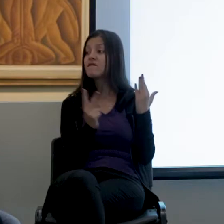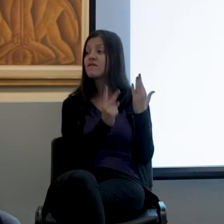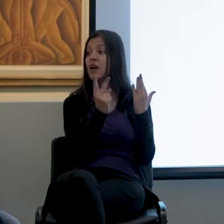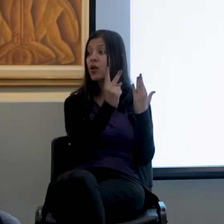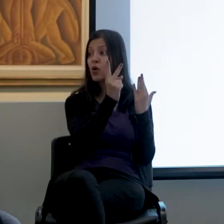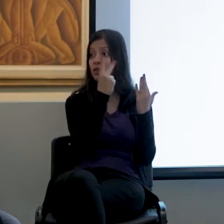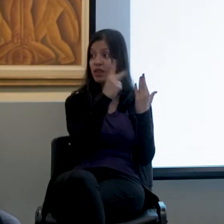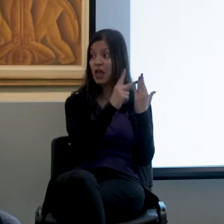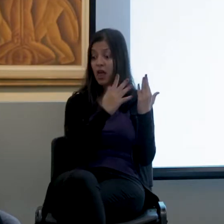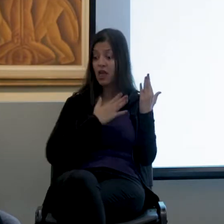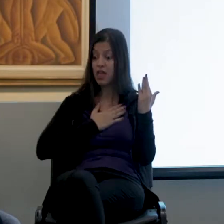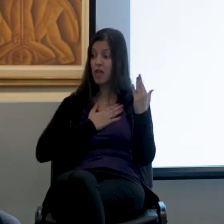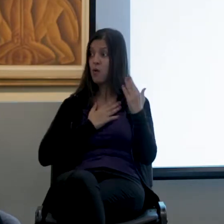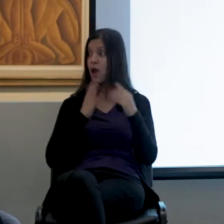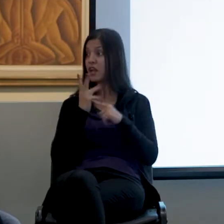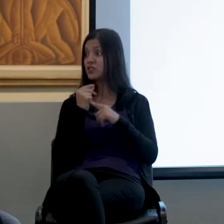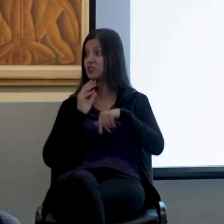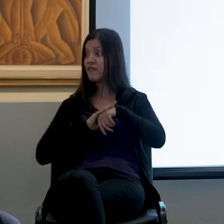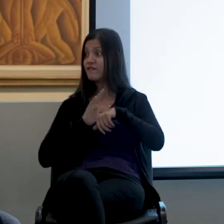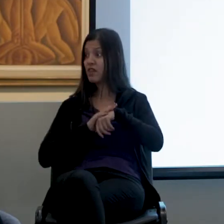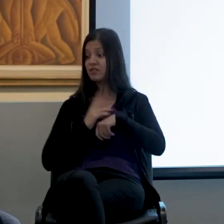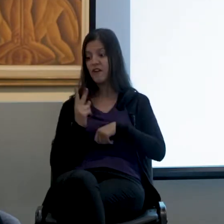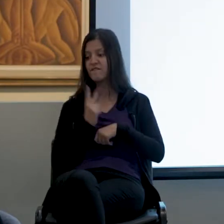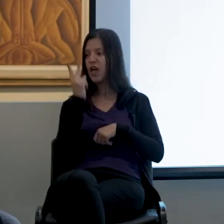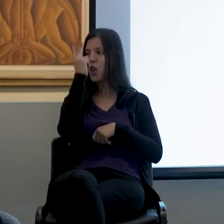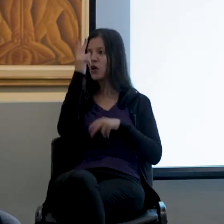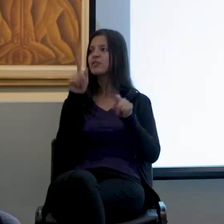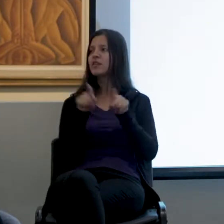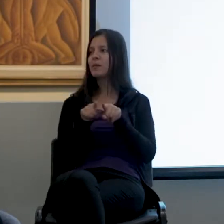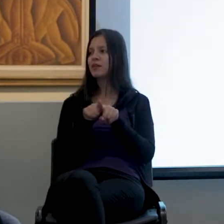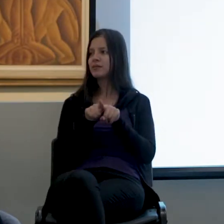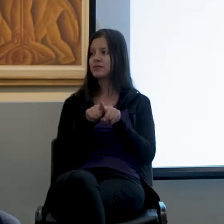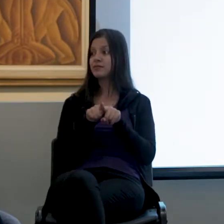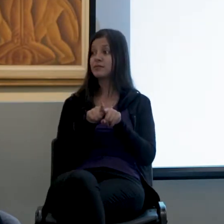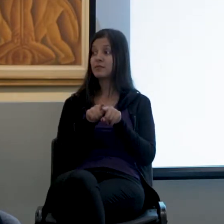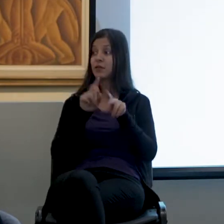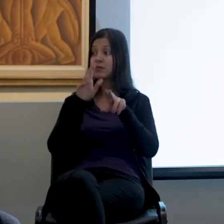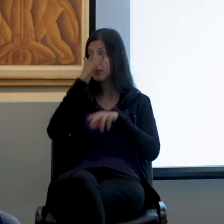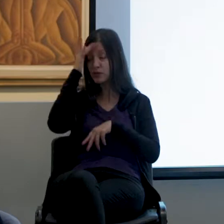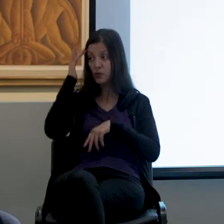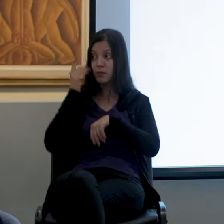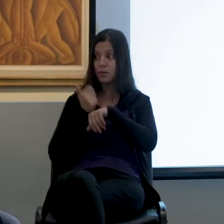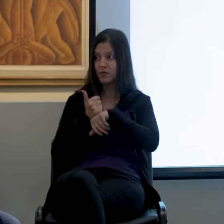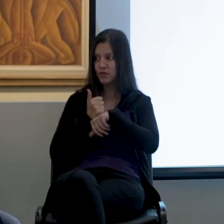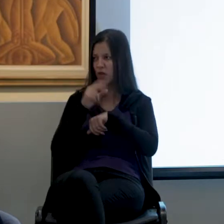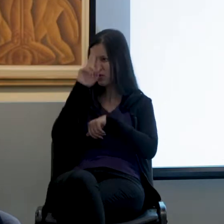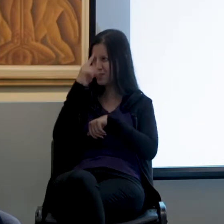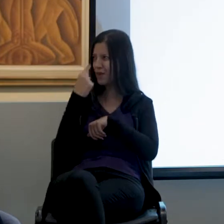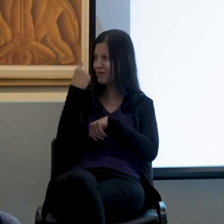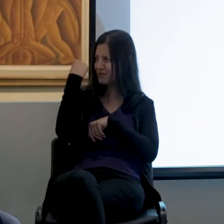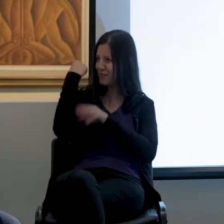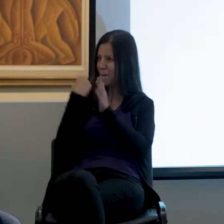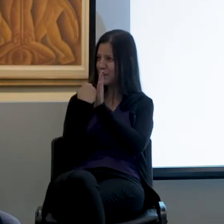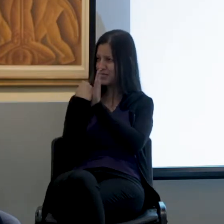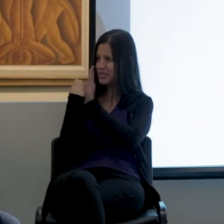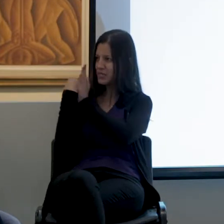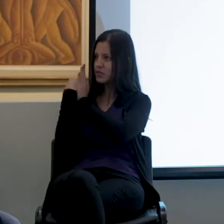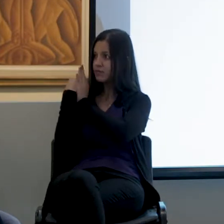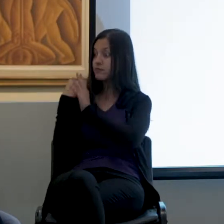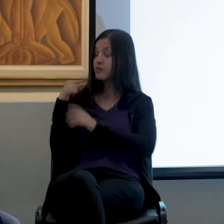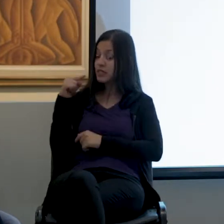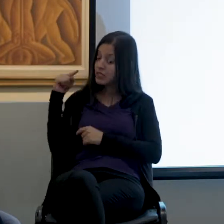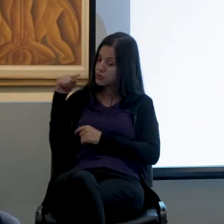assina. E aí os historiadores vão ser importantíssimos. E nesse mundo,